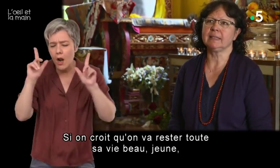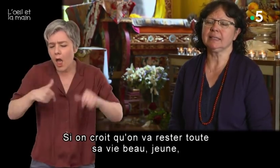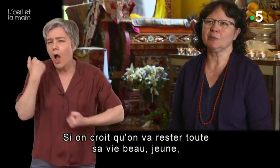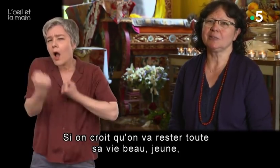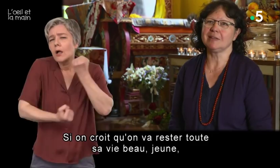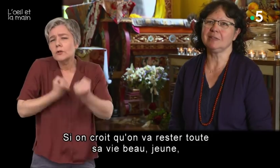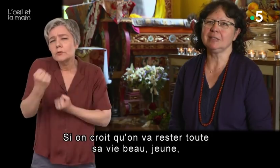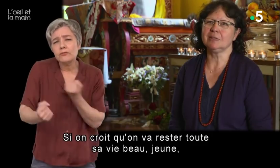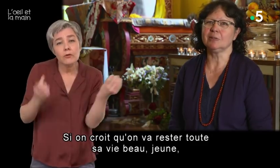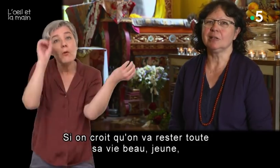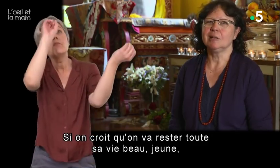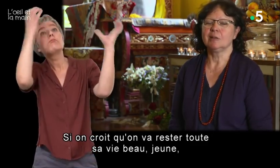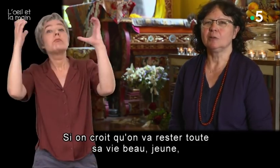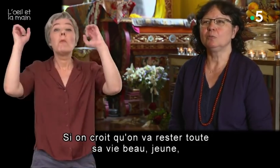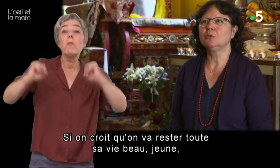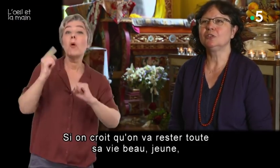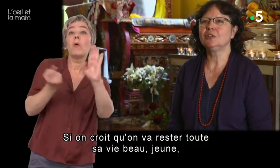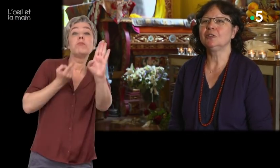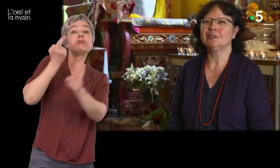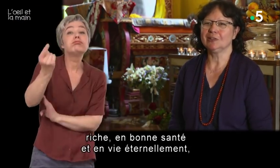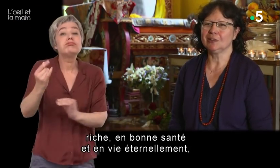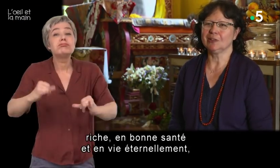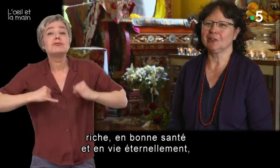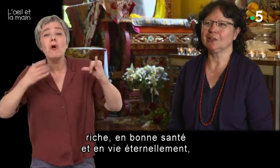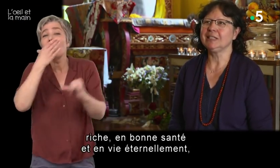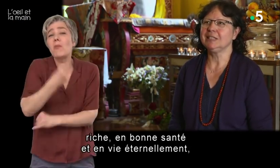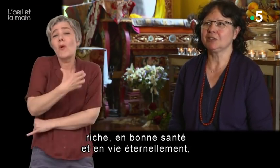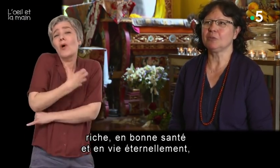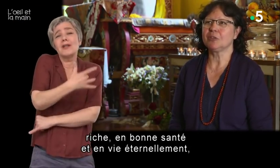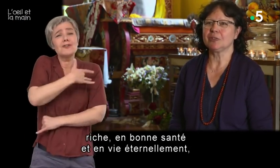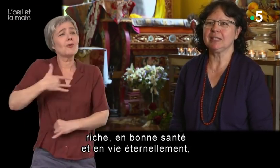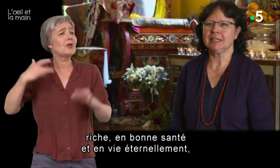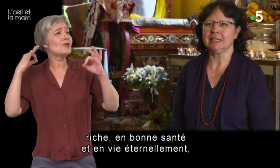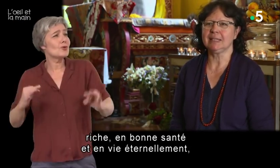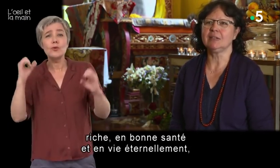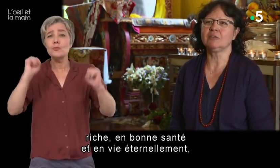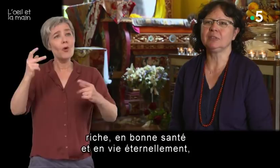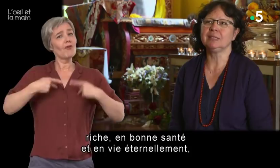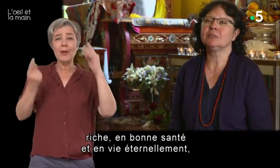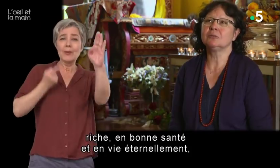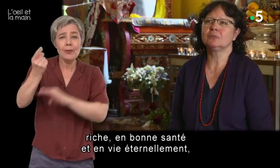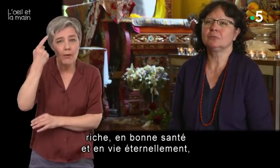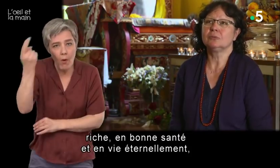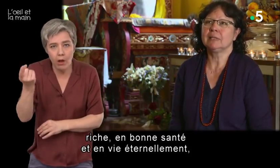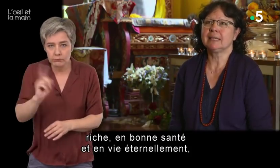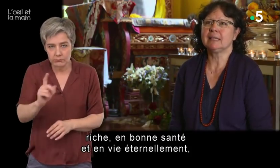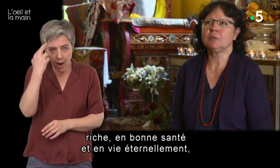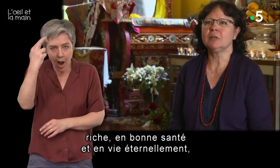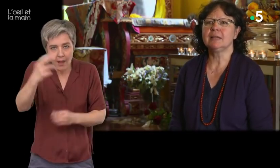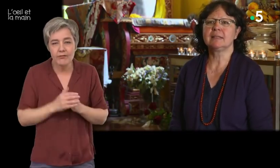rester toute sa vie beau, jeune, riche, en bonne santé et en vie tout éternellement, c'est